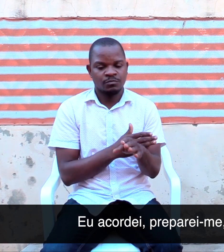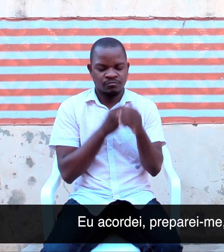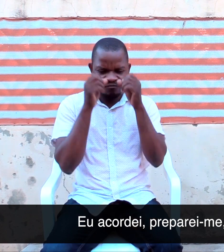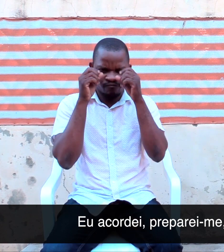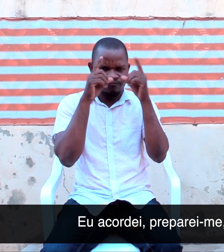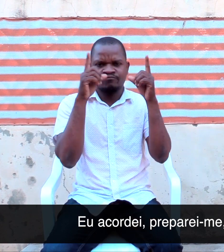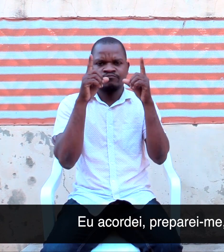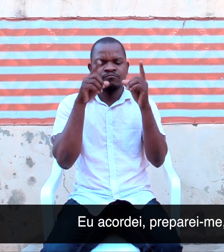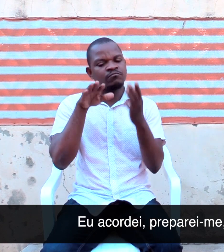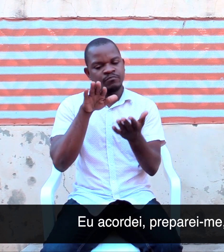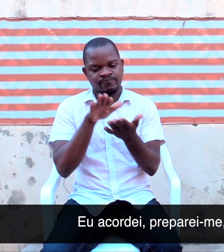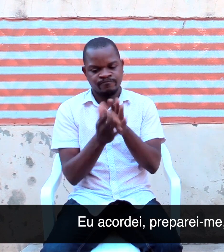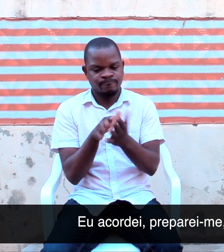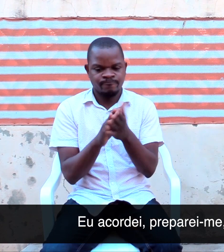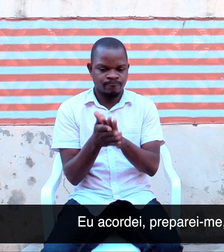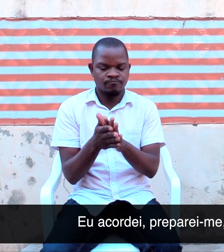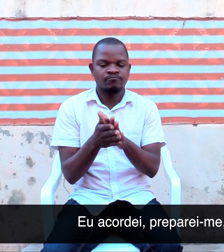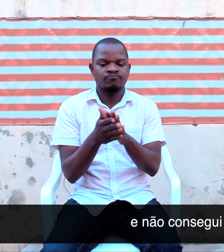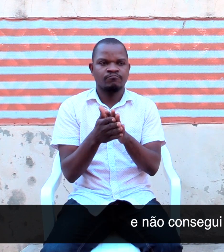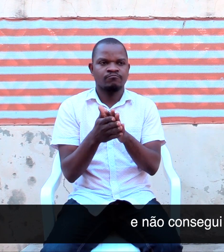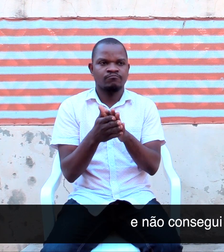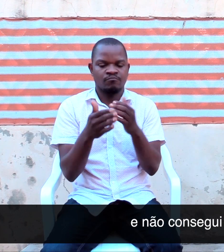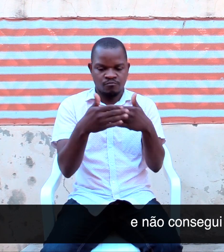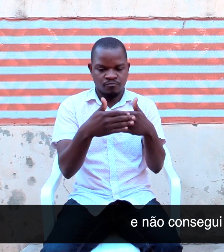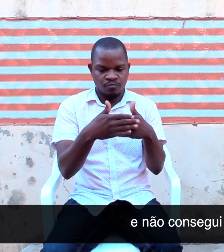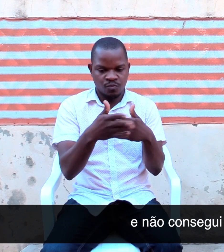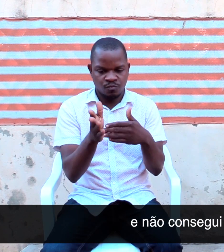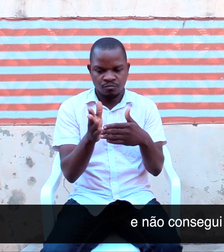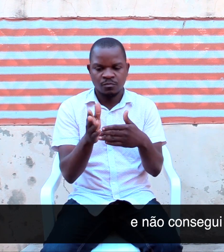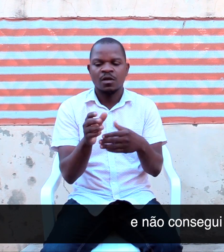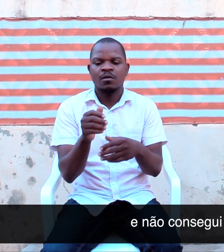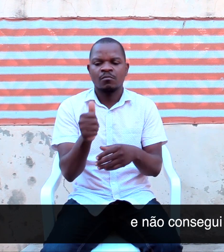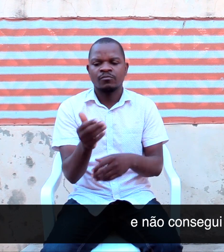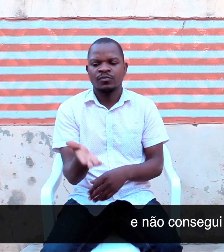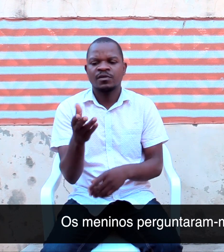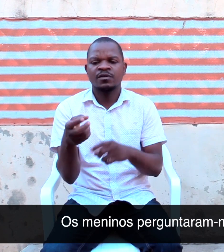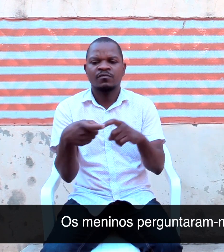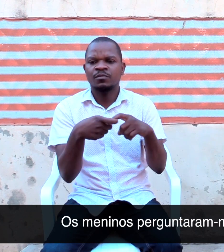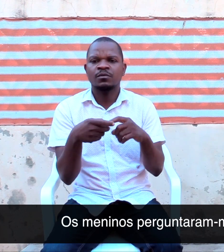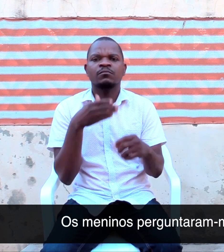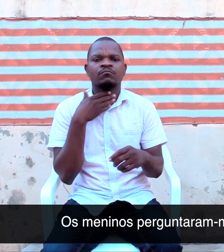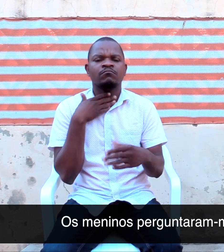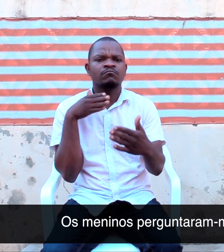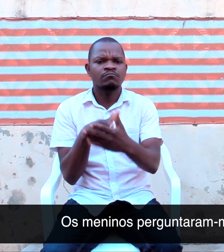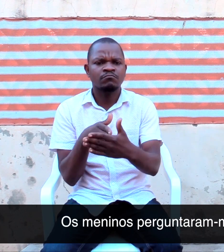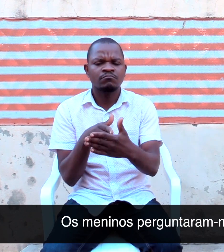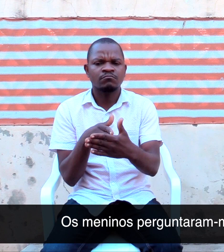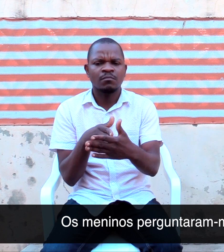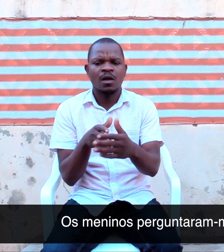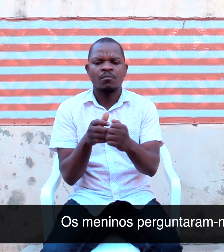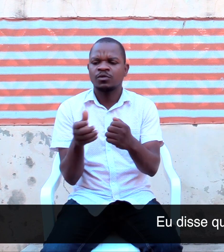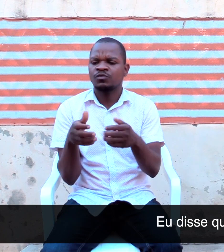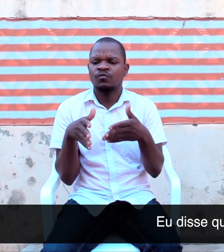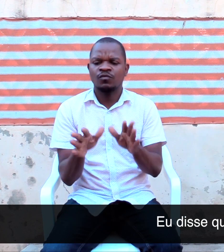preparei-me, saí para saudar a família e não consegui tirar as palavras. Os meninos perguntaram o que estava a